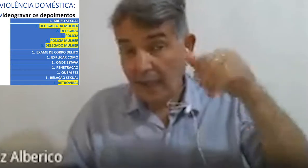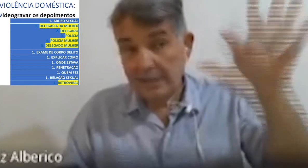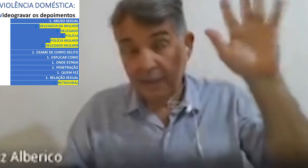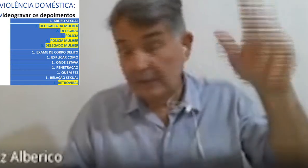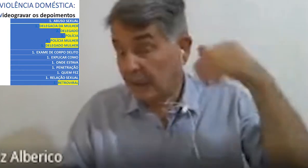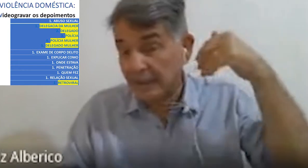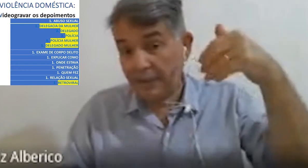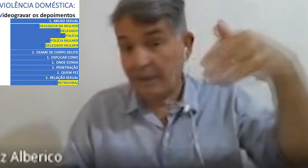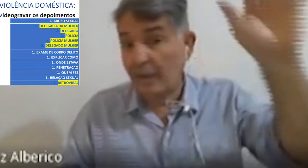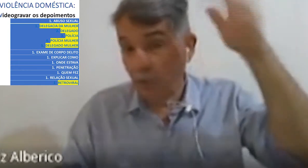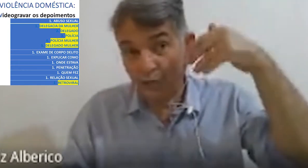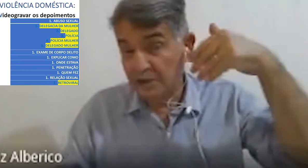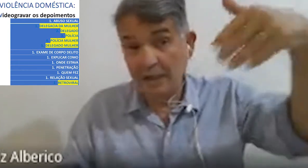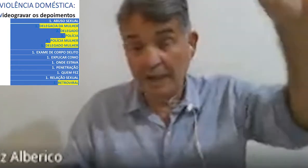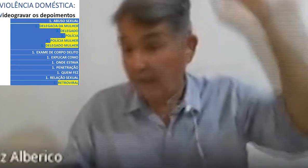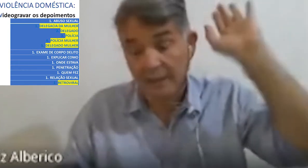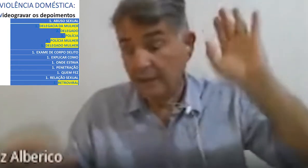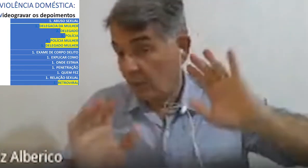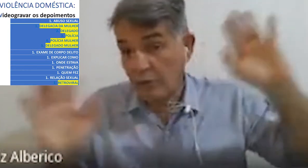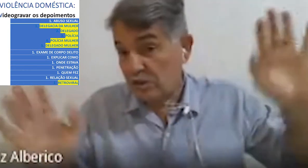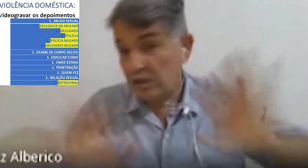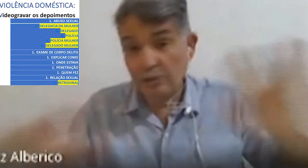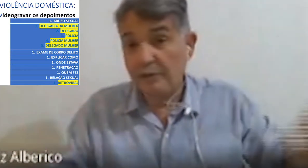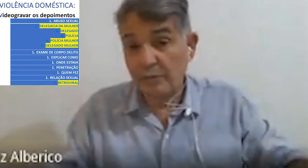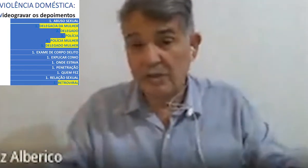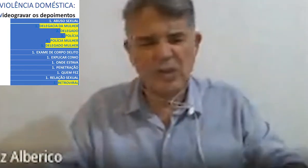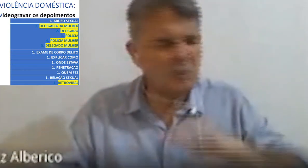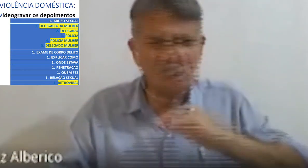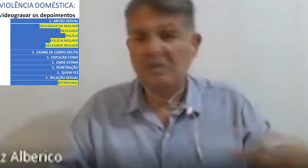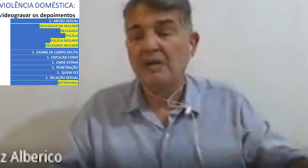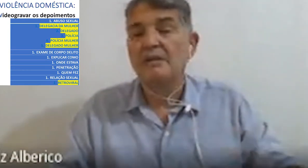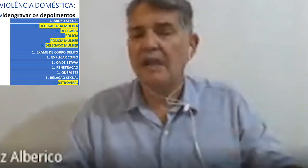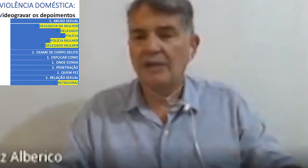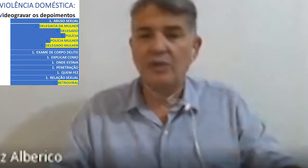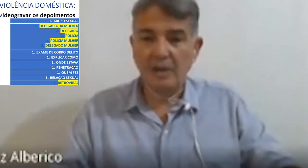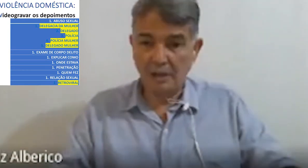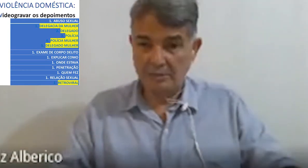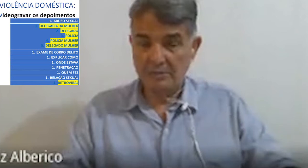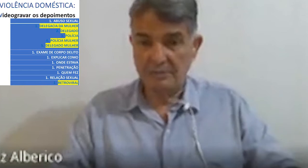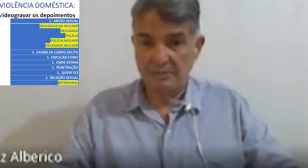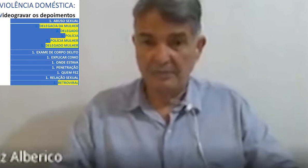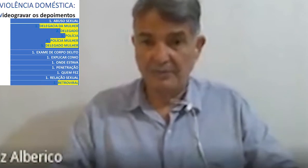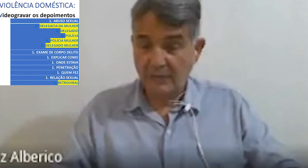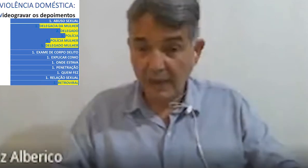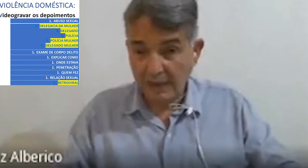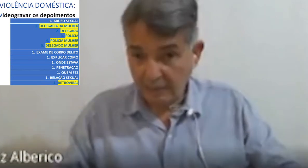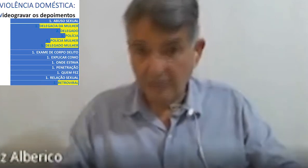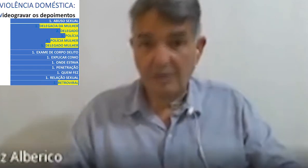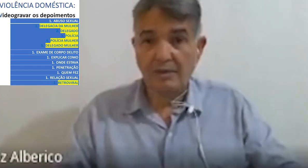de Santa Catarina, lá da UFSC, lá ele conhecido, famosíssimo, detonei. Detonei.